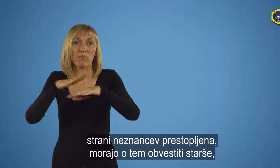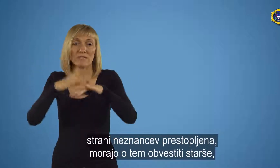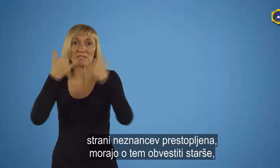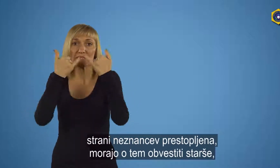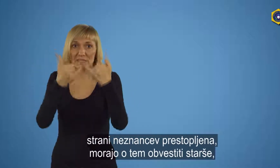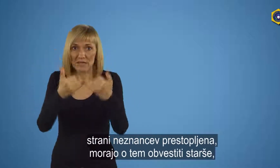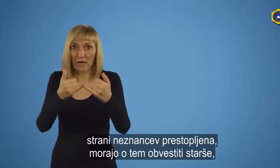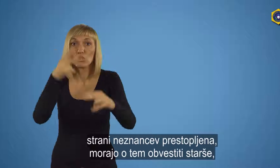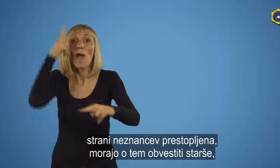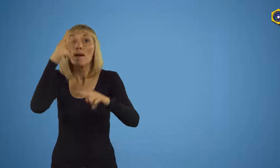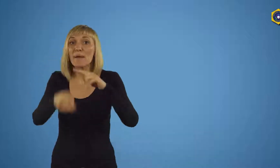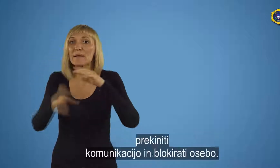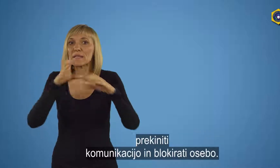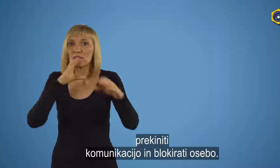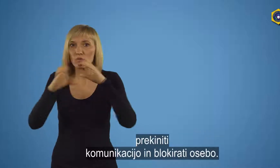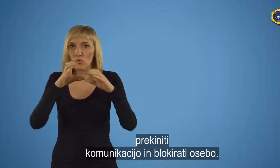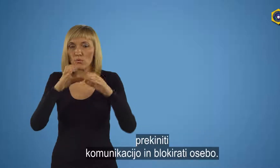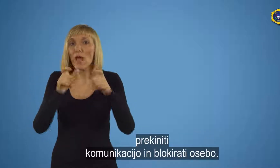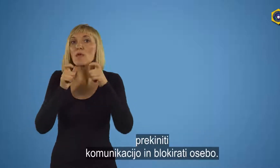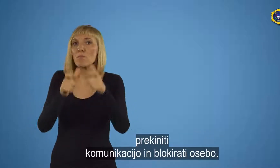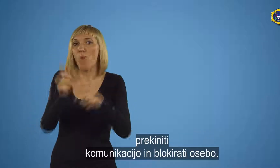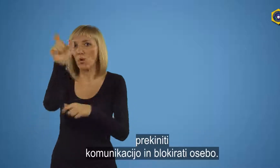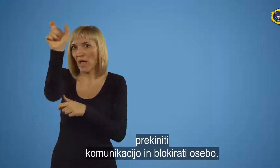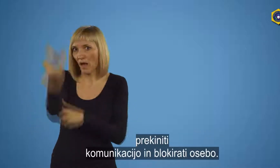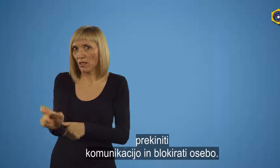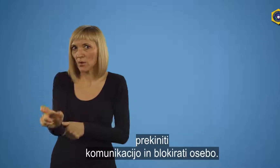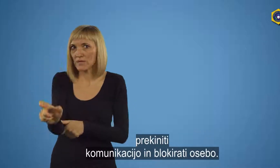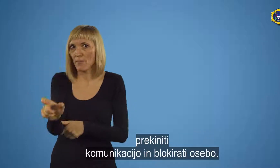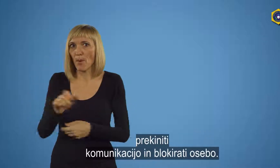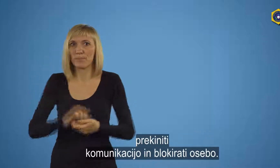o tem obvestiti starše, prekiniti komunikacijo in blokirati osebo.